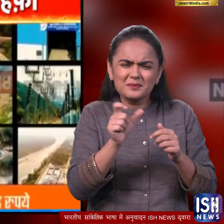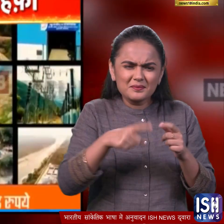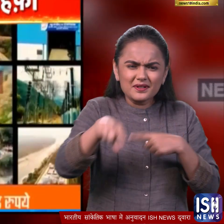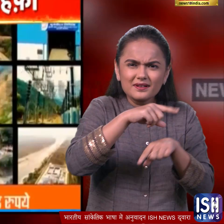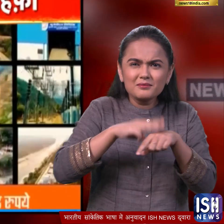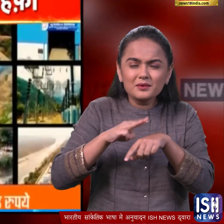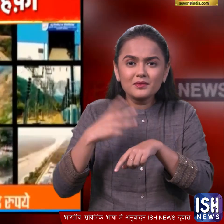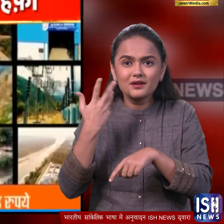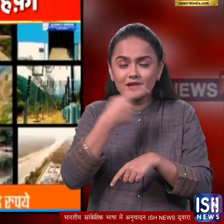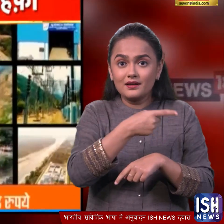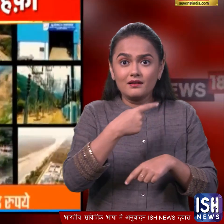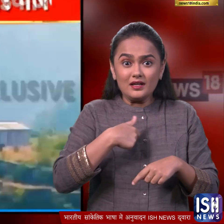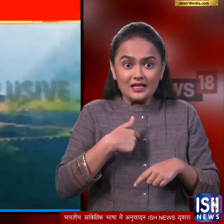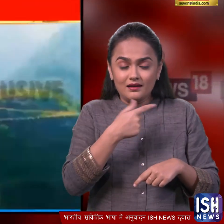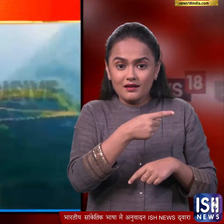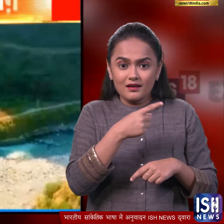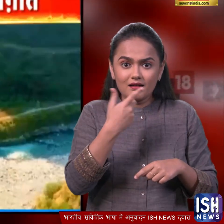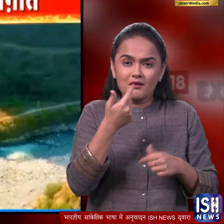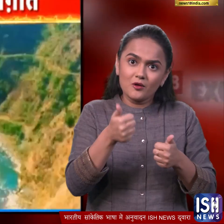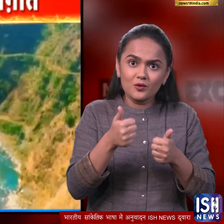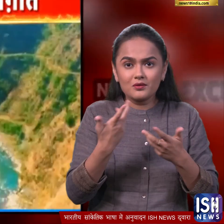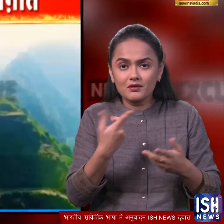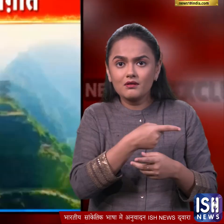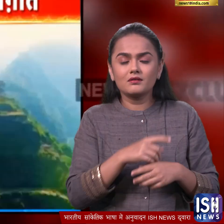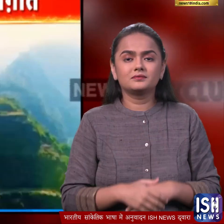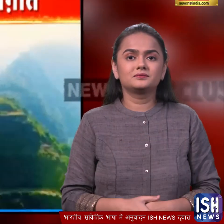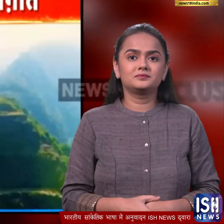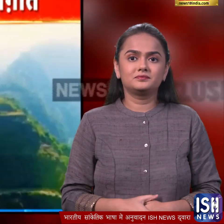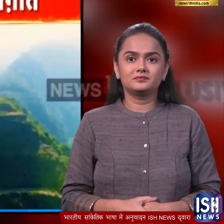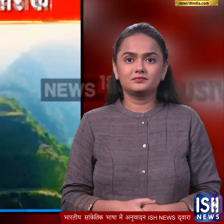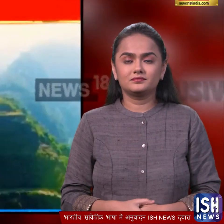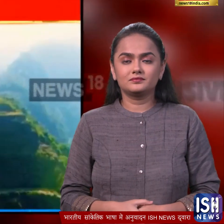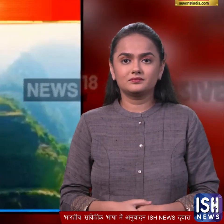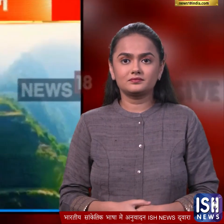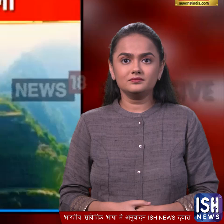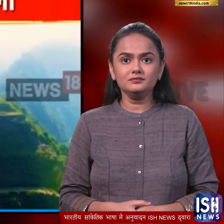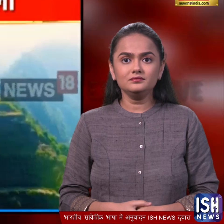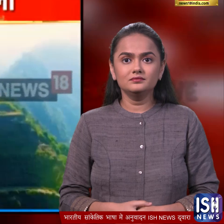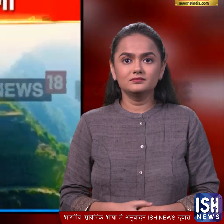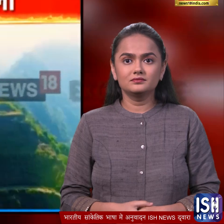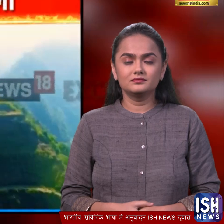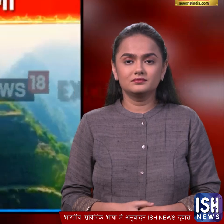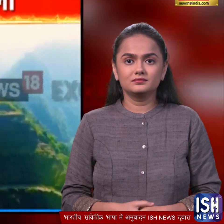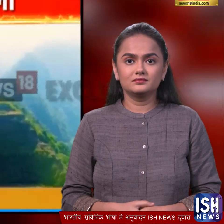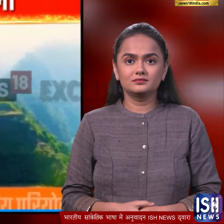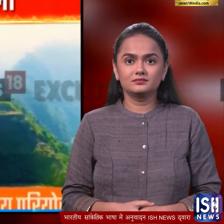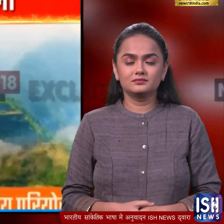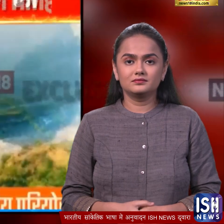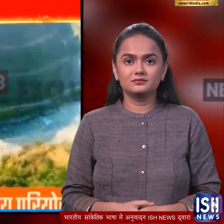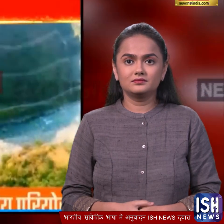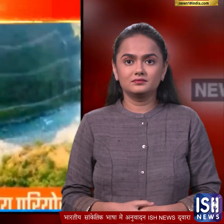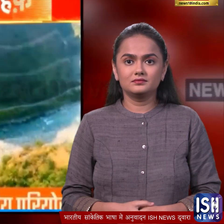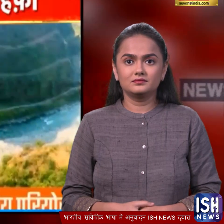जिसमें कुछ योजनाओं के दशकों से लटके होने का दावा किया गया। दशकों से लंबित राष्ट्रीय महत्व की लखवाड़ बहुउद्देशीय परियोजना